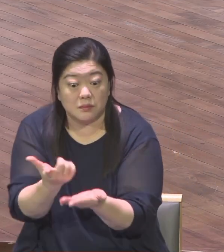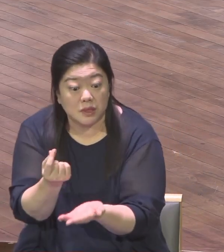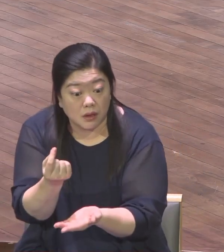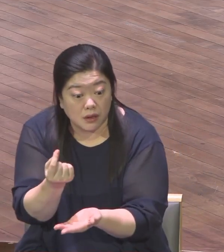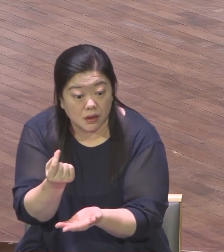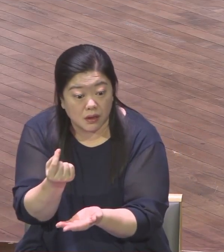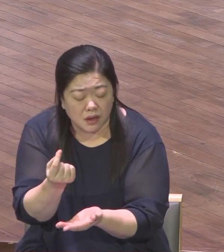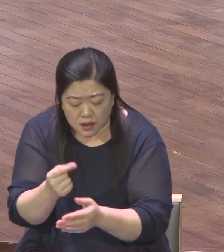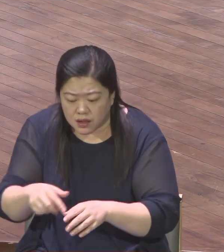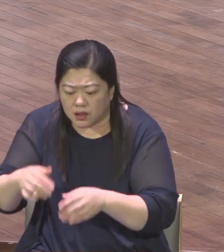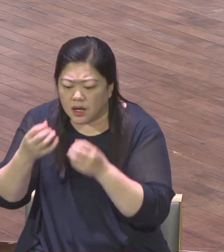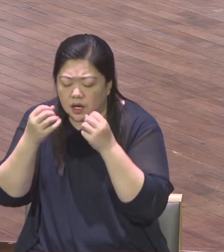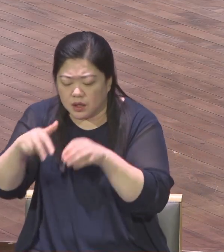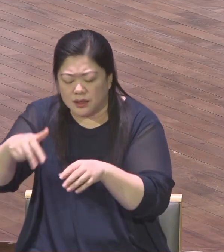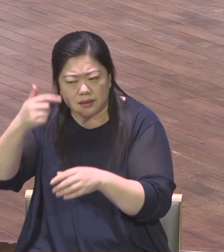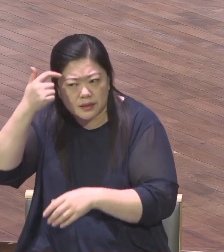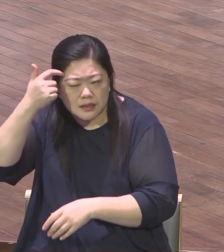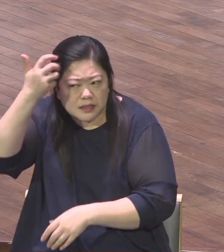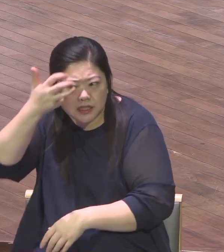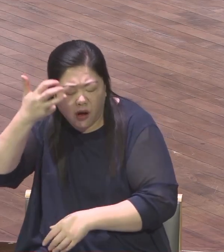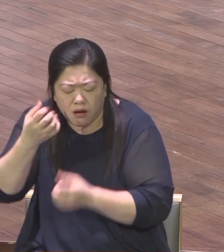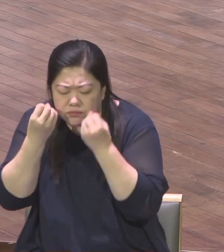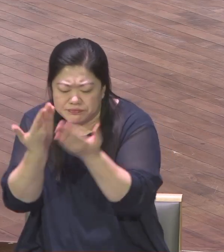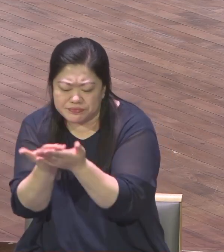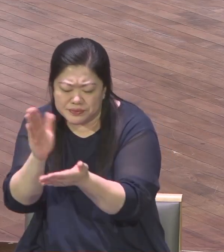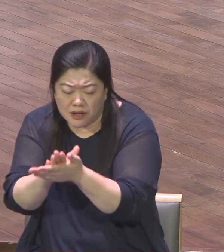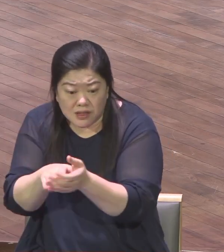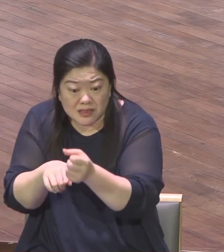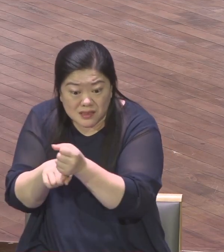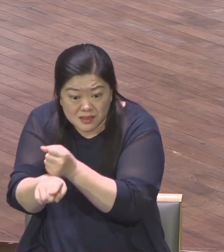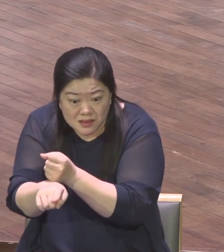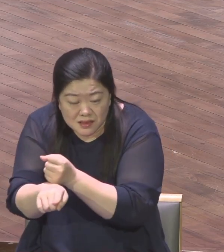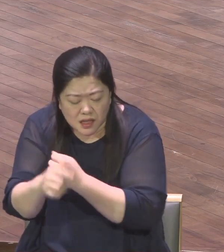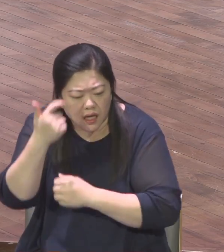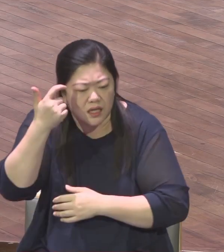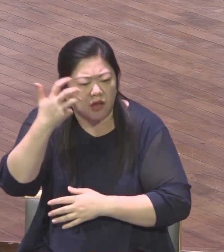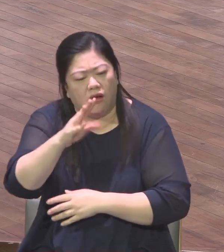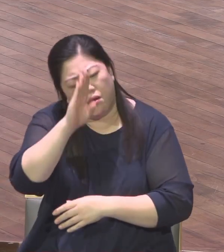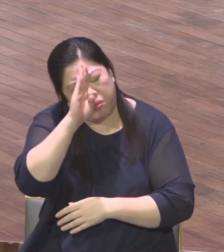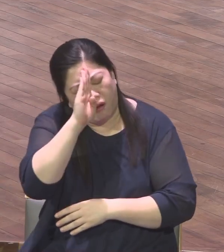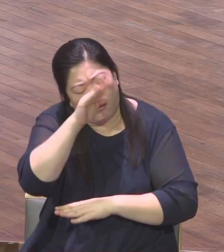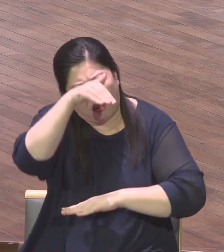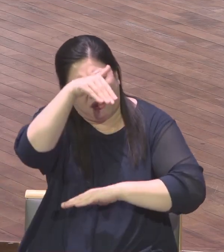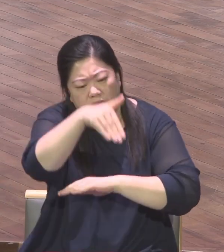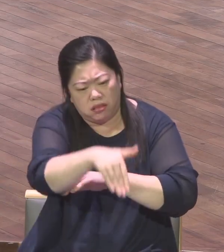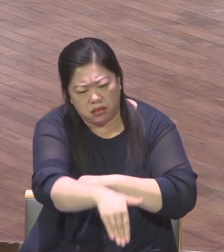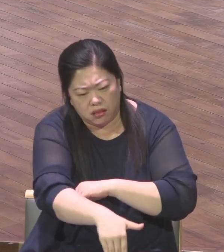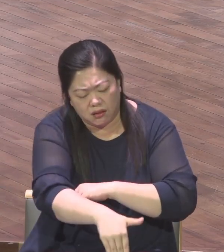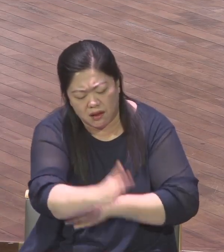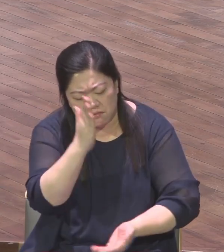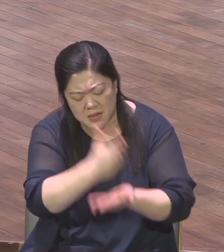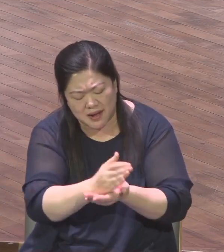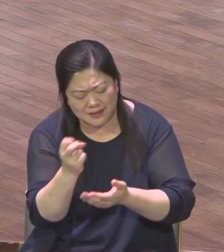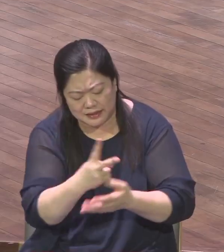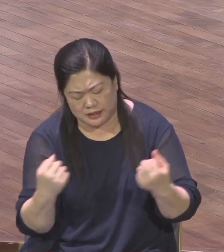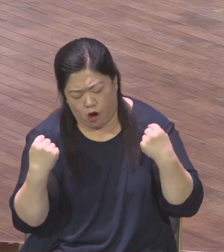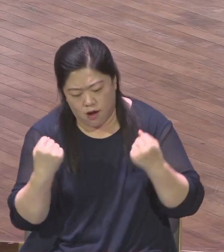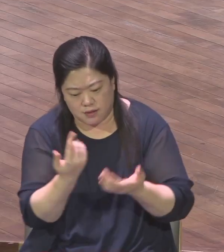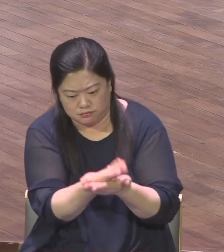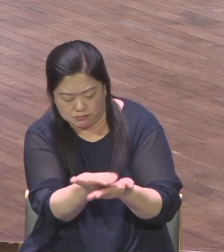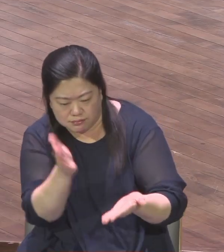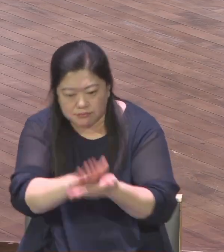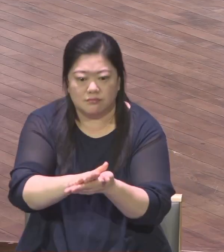자꾸 뭔가 새로운 것을 시도하려는 것이 아니고 예수 그리스도의 십자가의